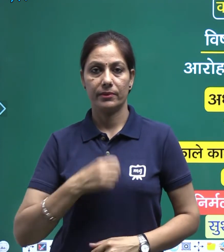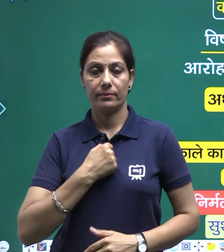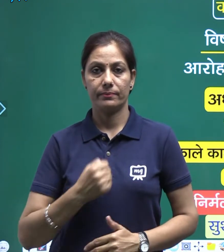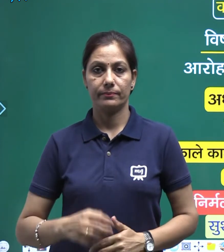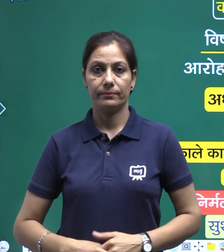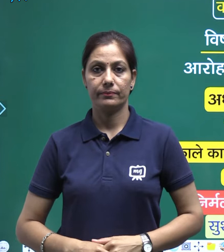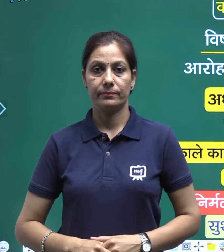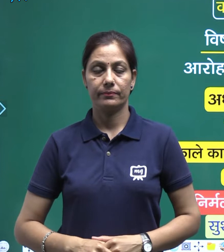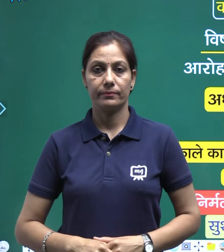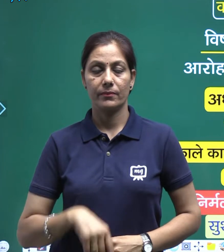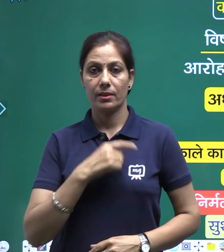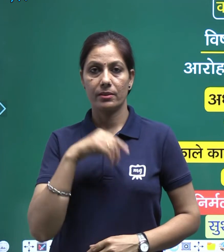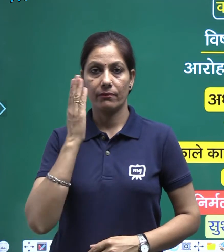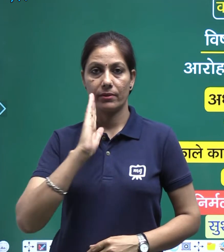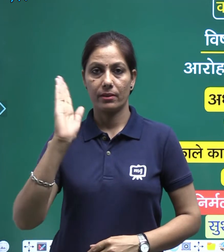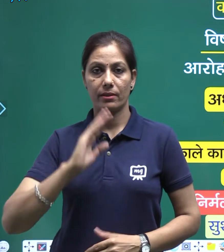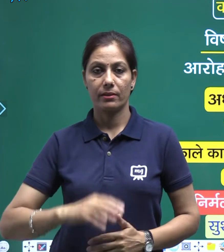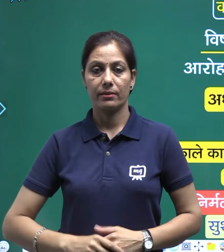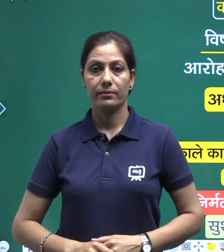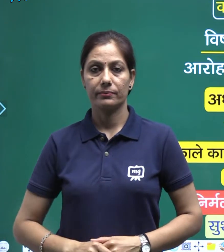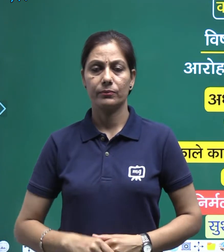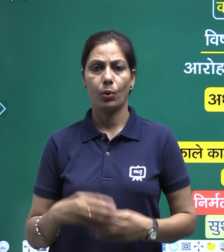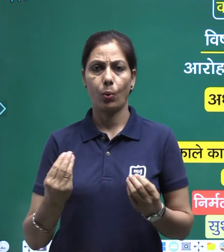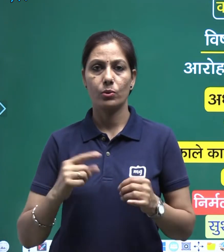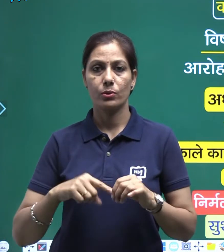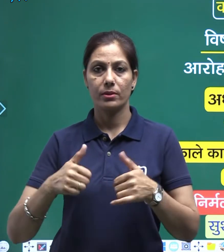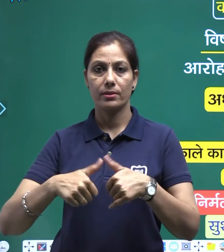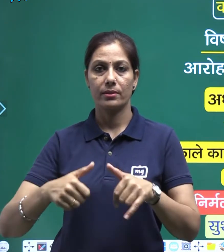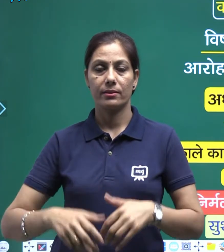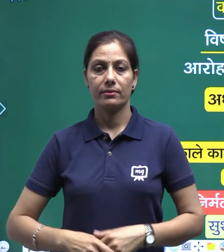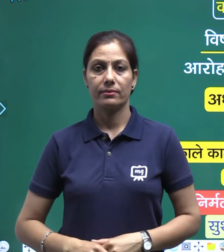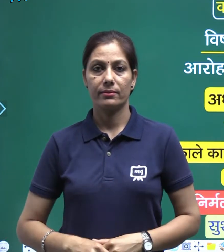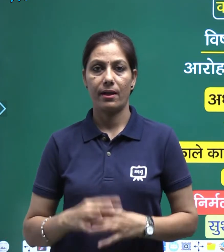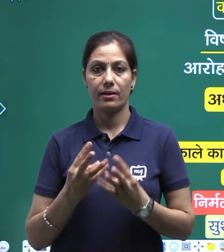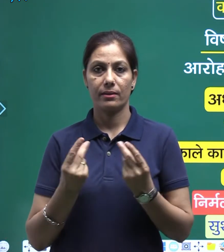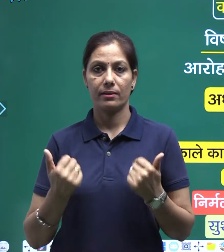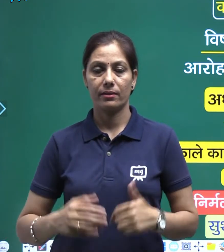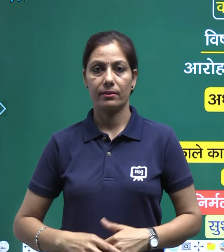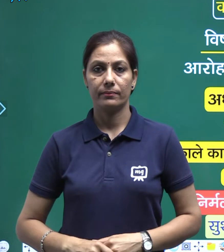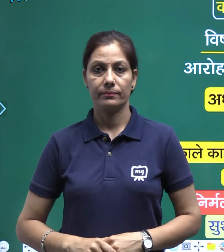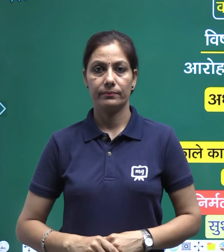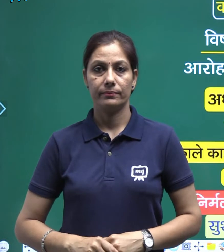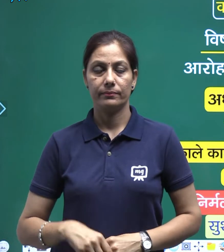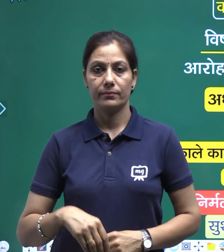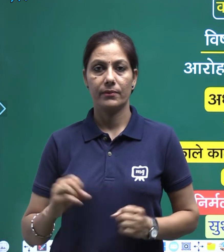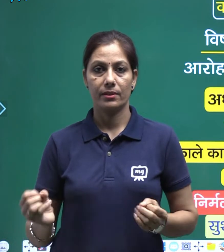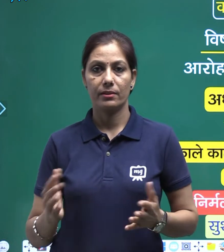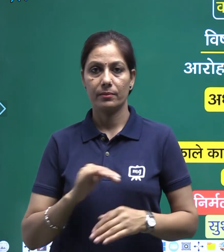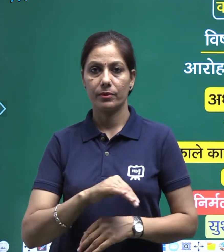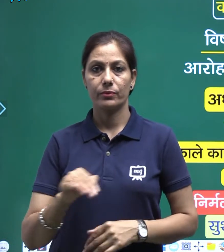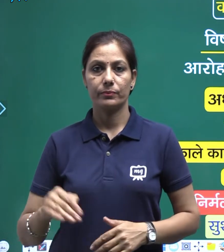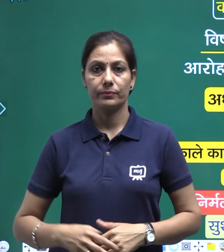हम इस कविता के कुछ प्रश्नोत्तर हल करेंगे। शुरू करें